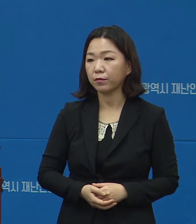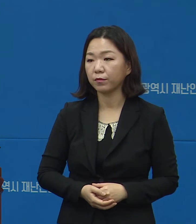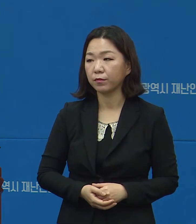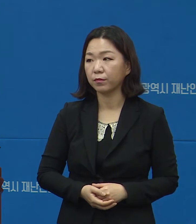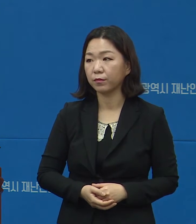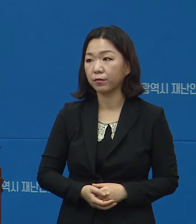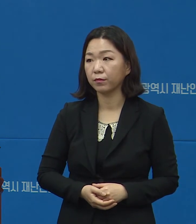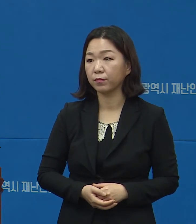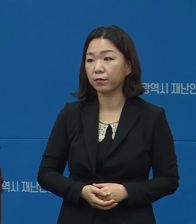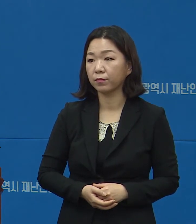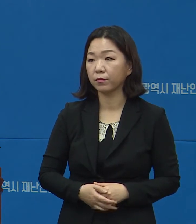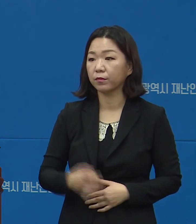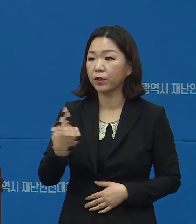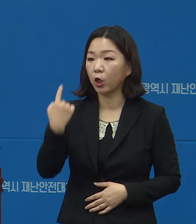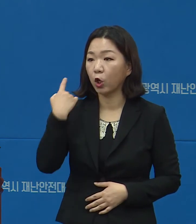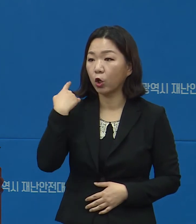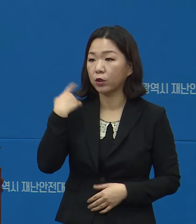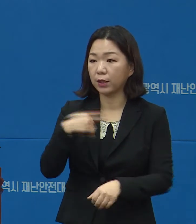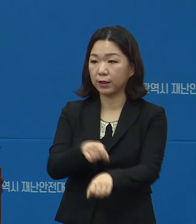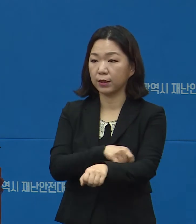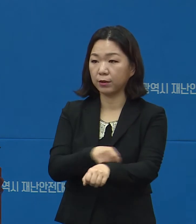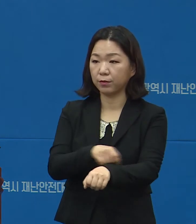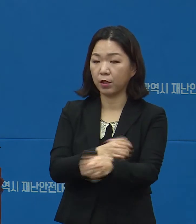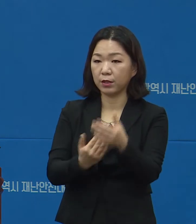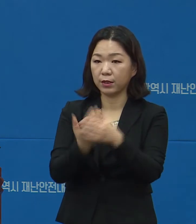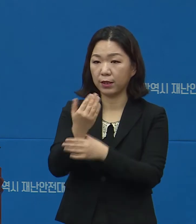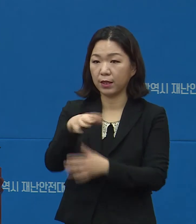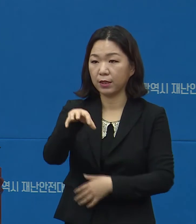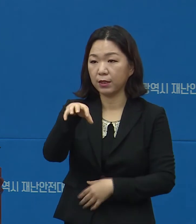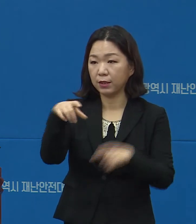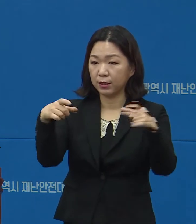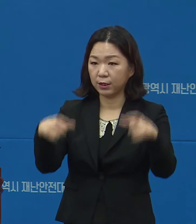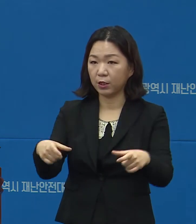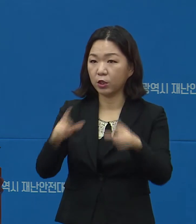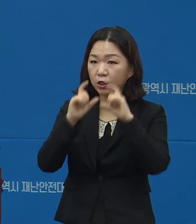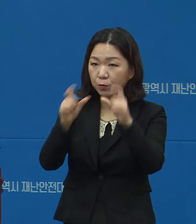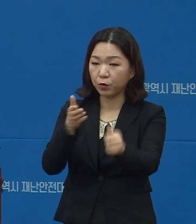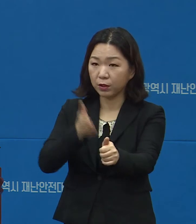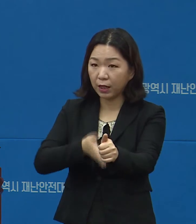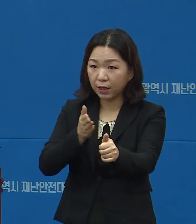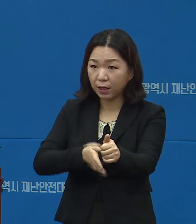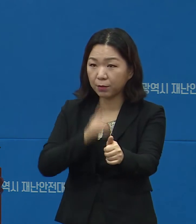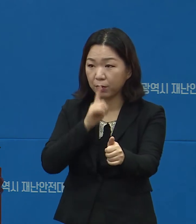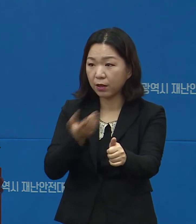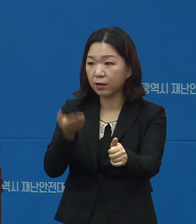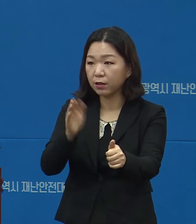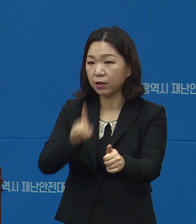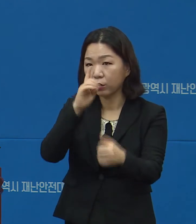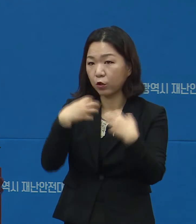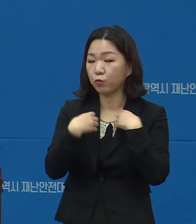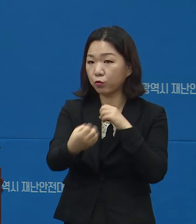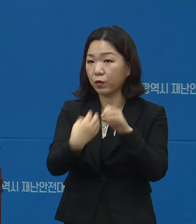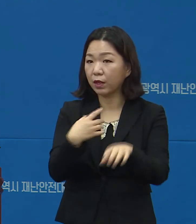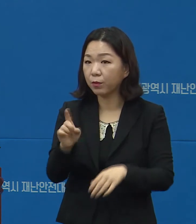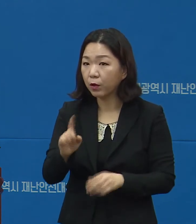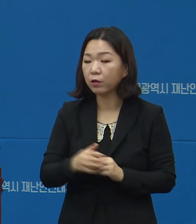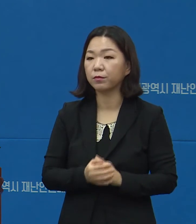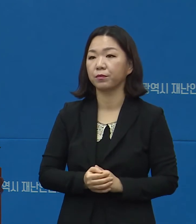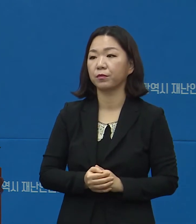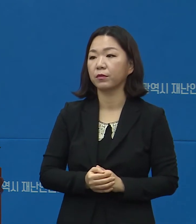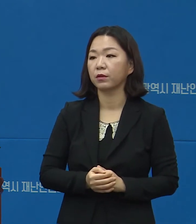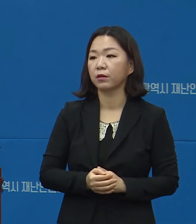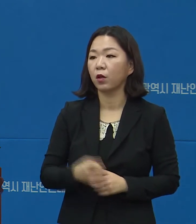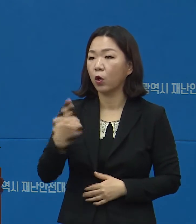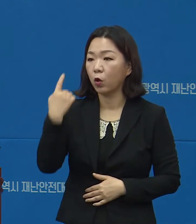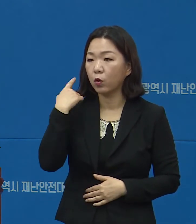오마이뉴스 김성 기자입니다. 어제 특별재난지원 선포 요청하셨는데 이후에 정부에서 대응이 있었는지 하나고요. 마지막으로